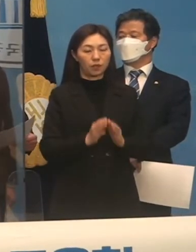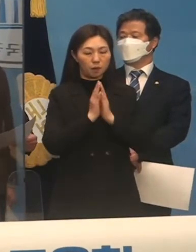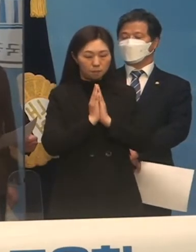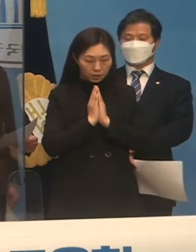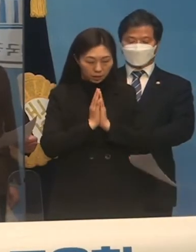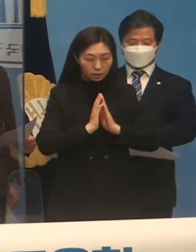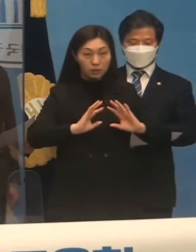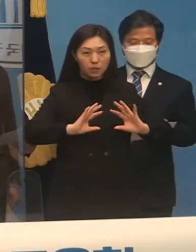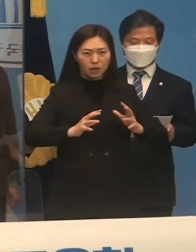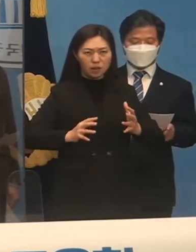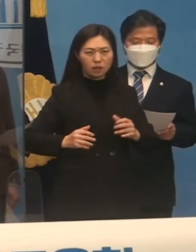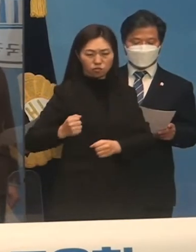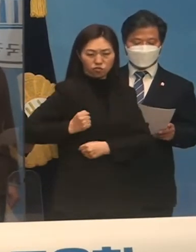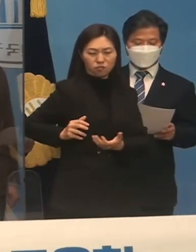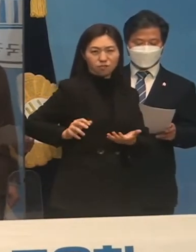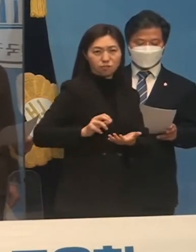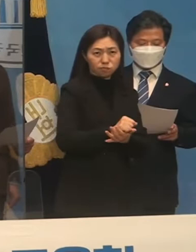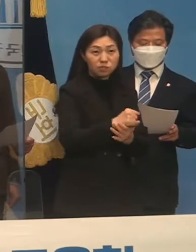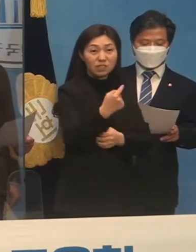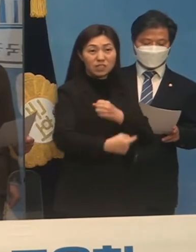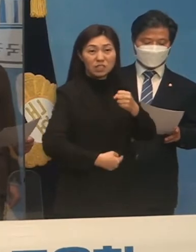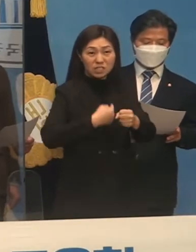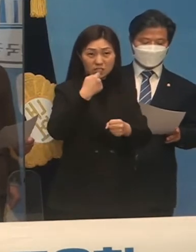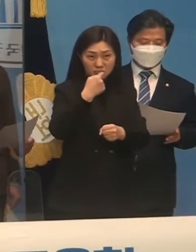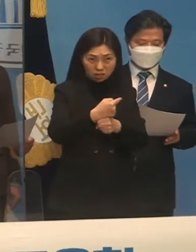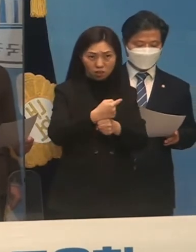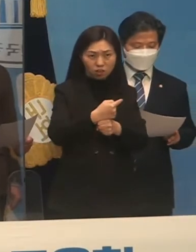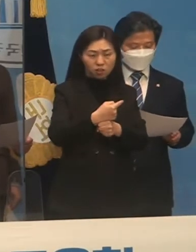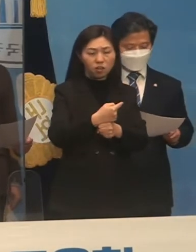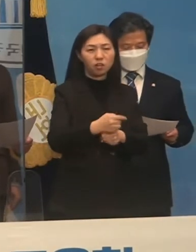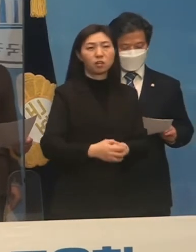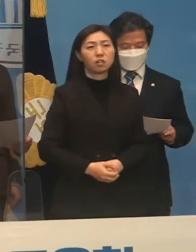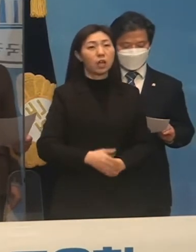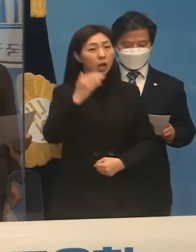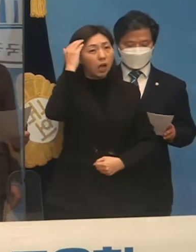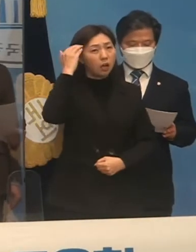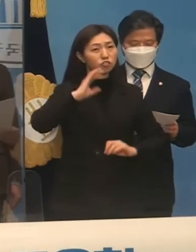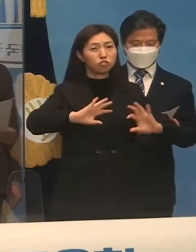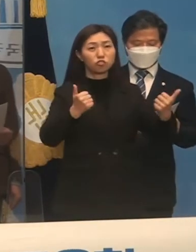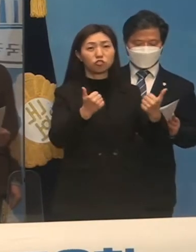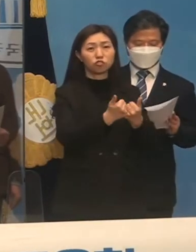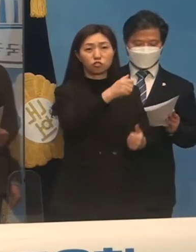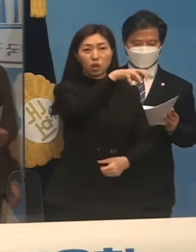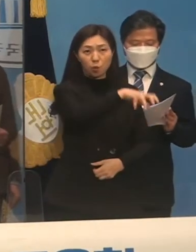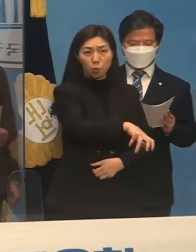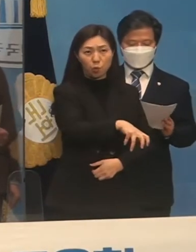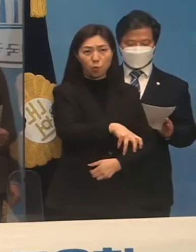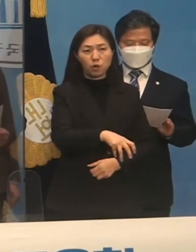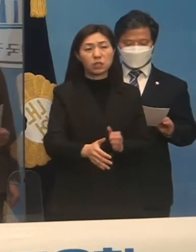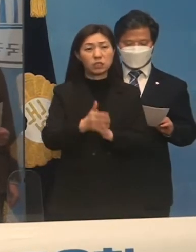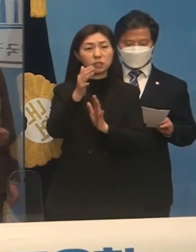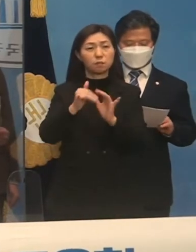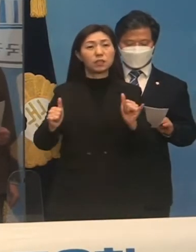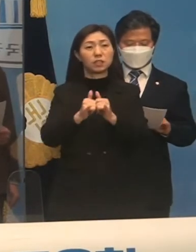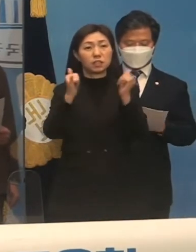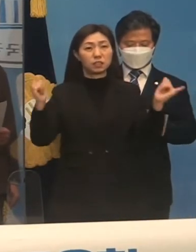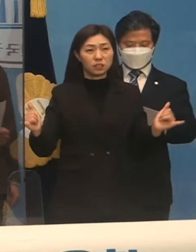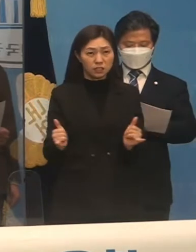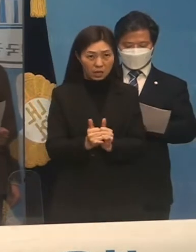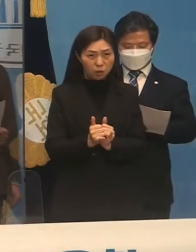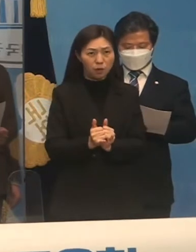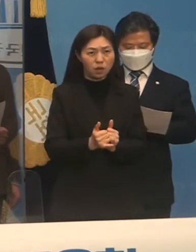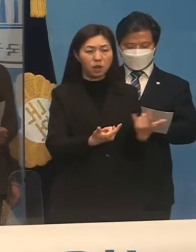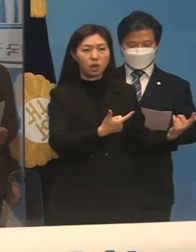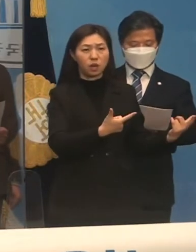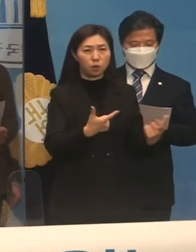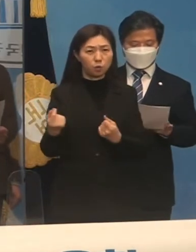미얀마 쿠데타 1년에 주임한 대한민국 국회와 시민사회의 미얀마 평화 회복 촉구 공동